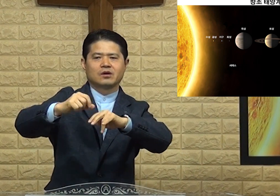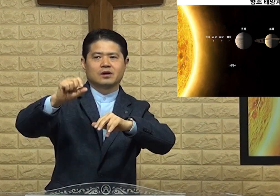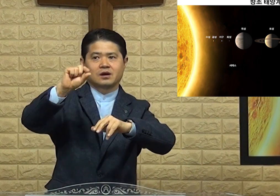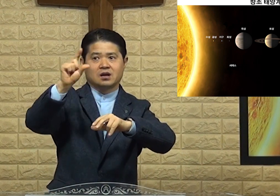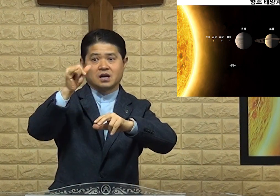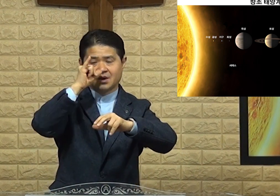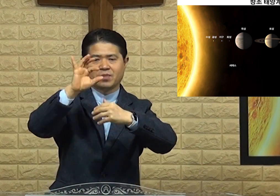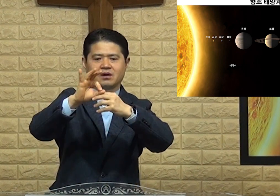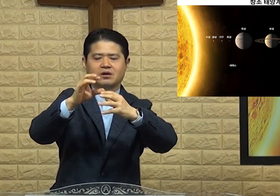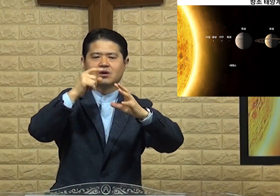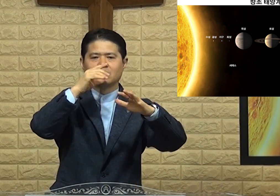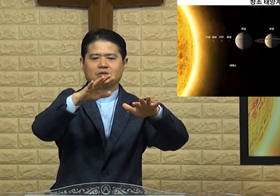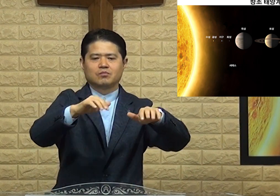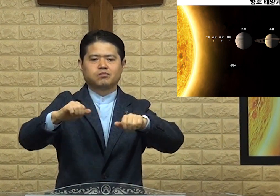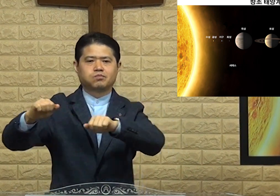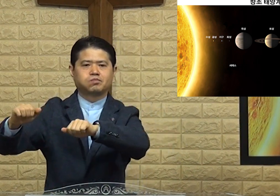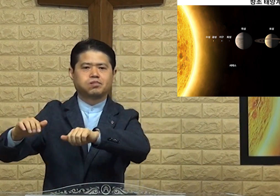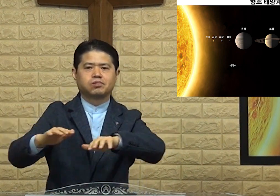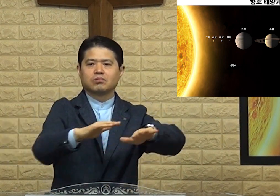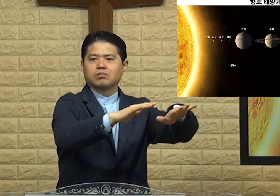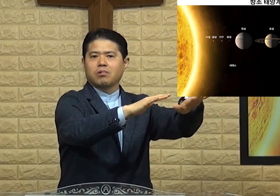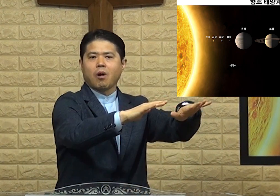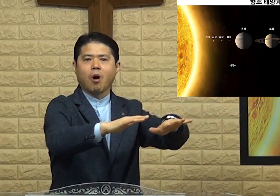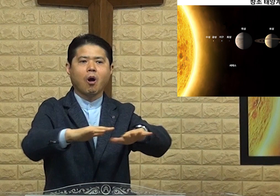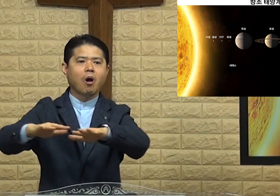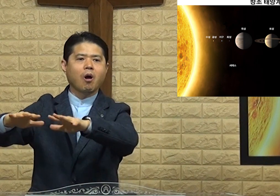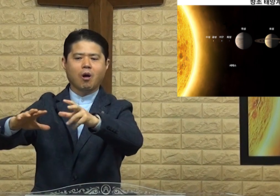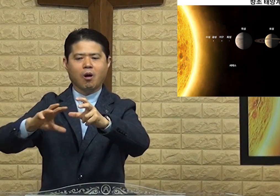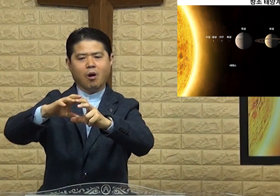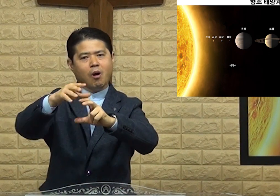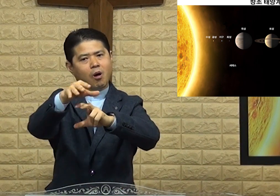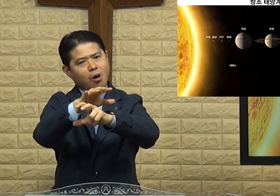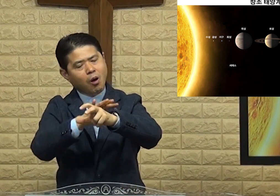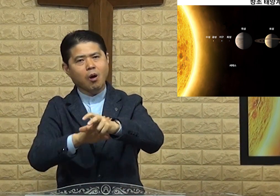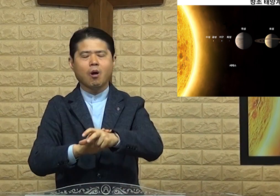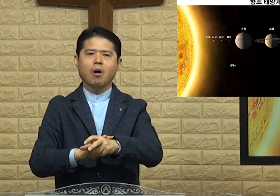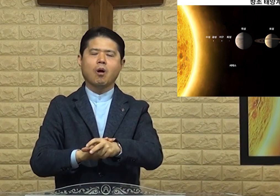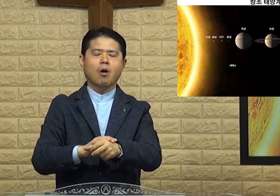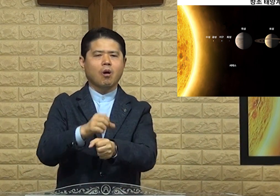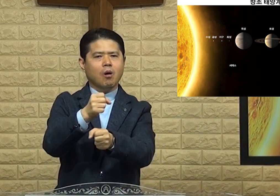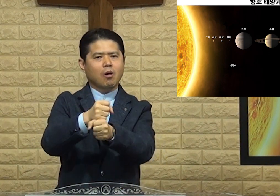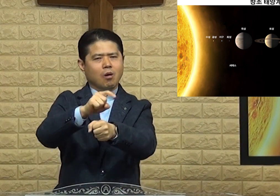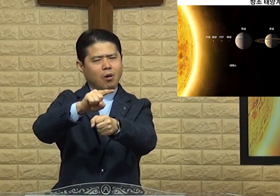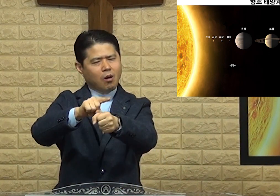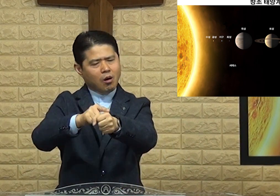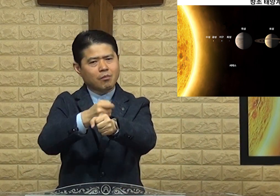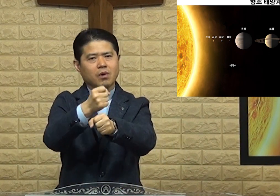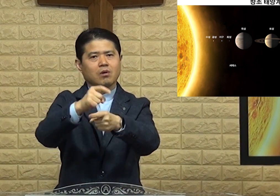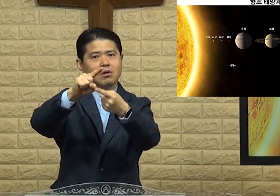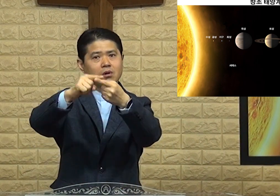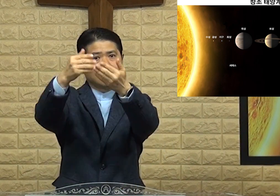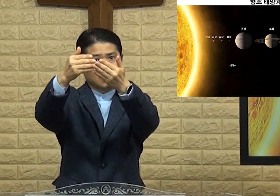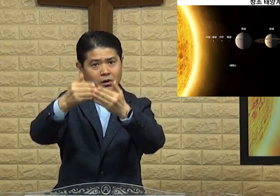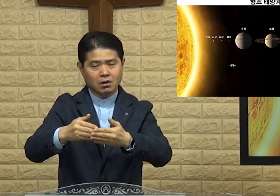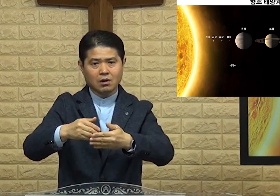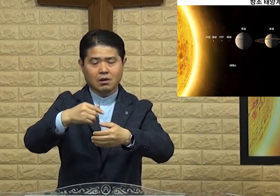우리가 결코 살아갈 수 없고 또 이 파도와 또 같이 이런 물들도 아버지께서